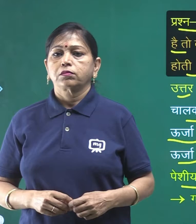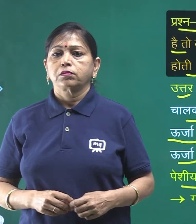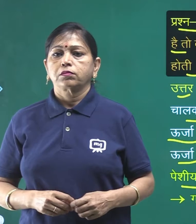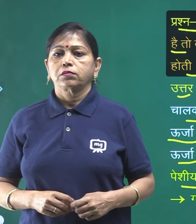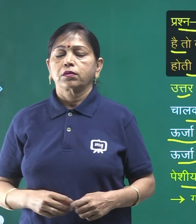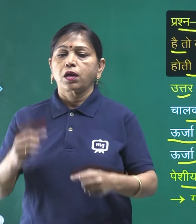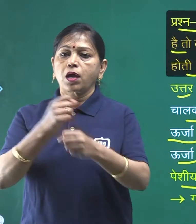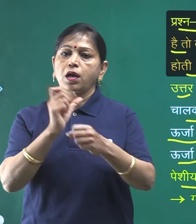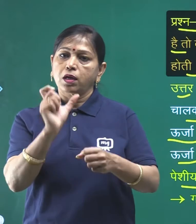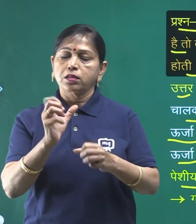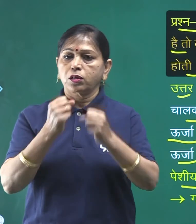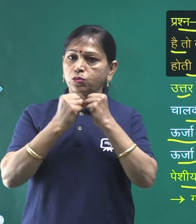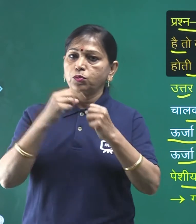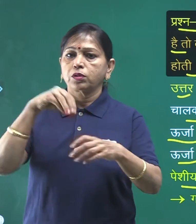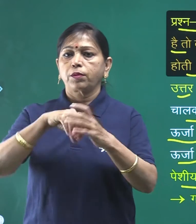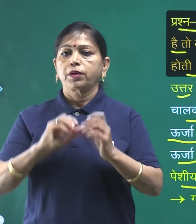गतिज ऊर्जा में